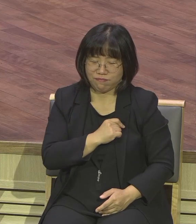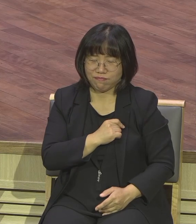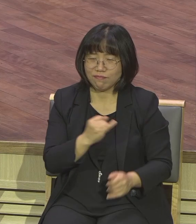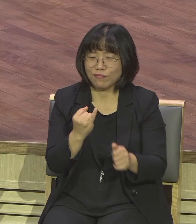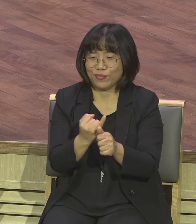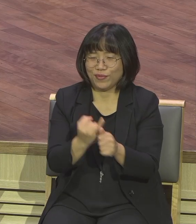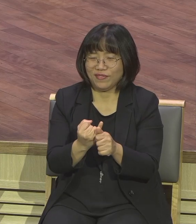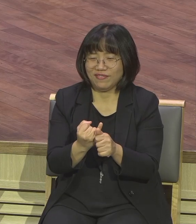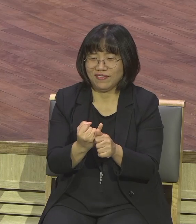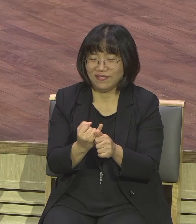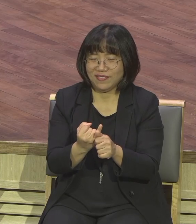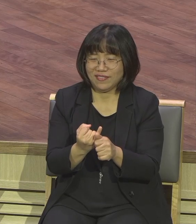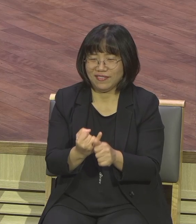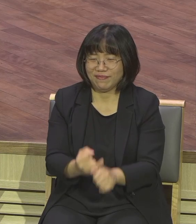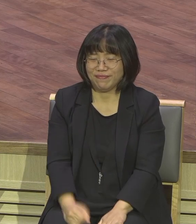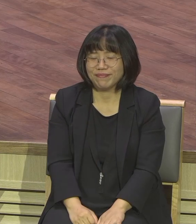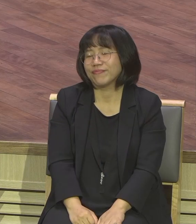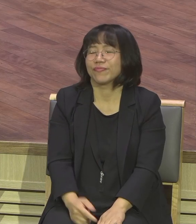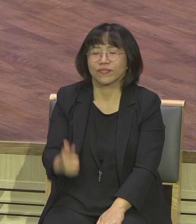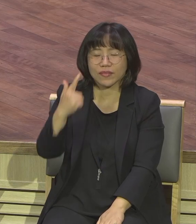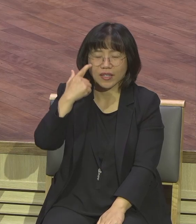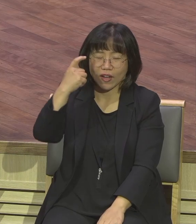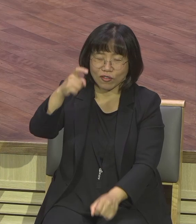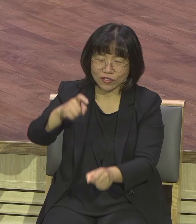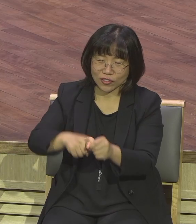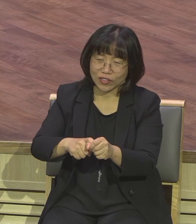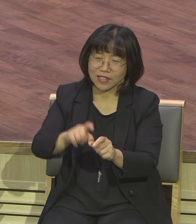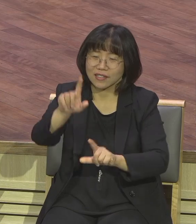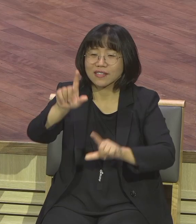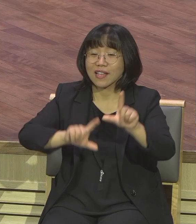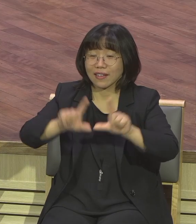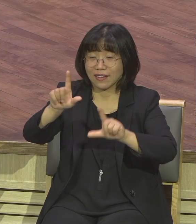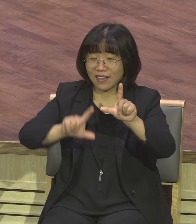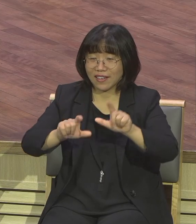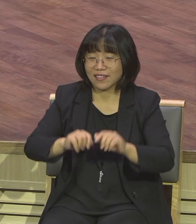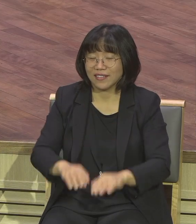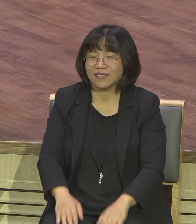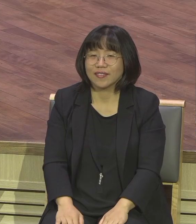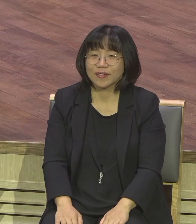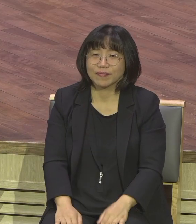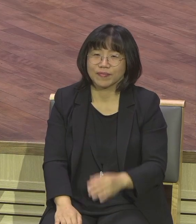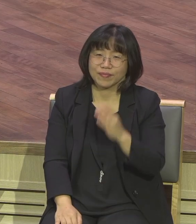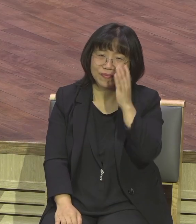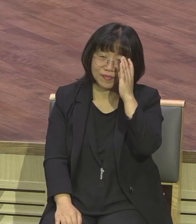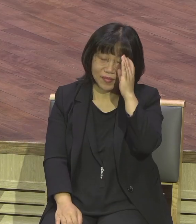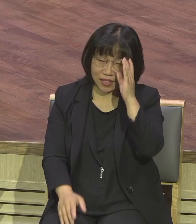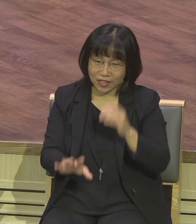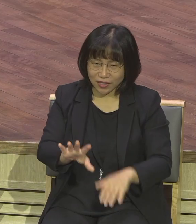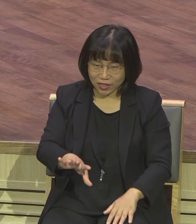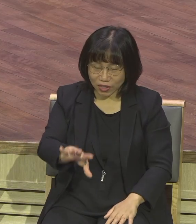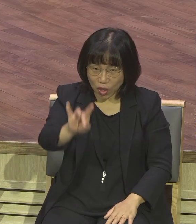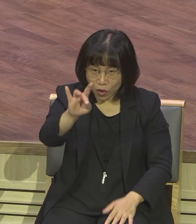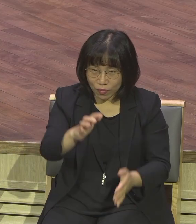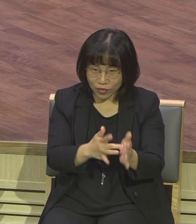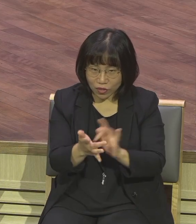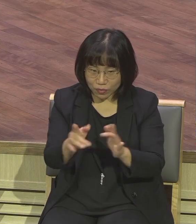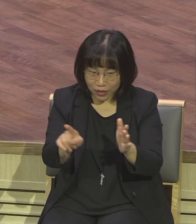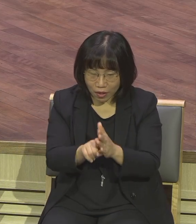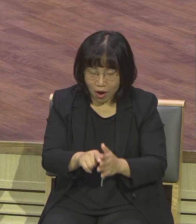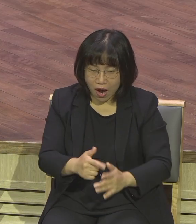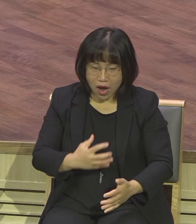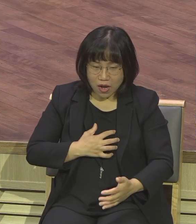왜 말씀드립니까? 영적 상태가 그래요. 처음에는 뭐 영혼이 충격받고 예수가 그리스도